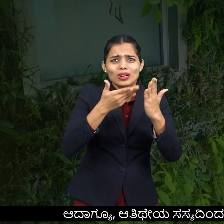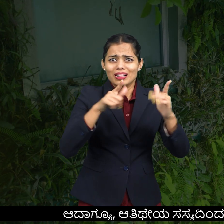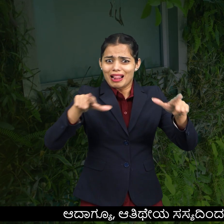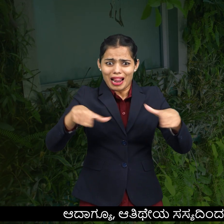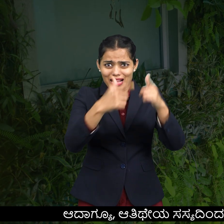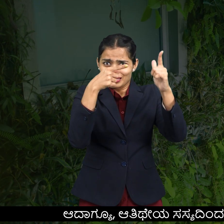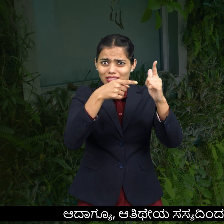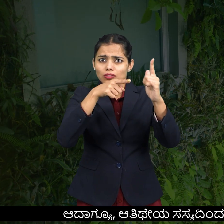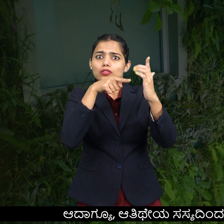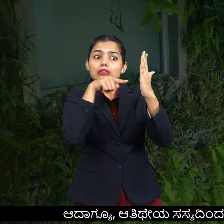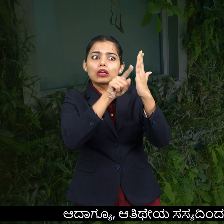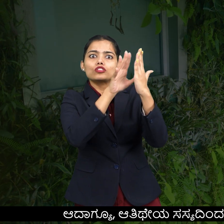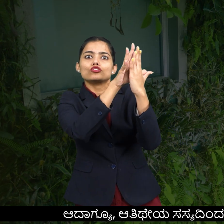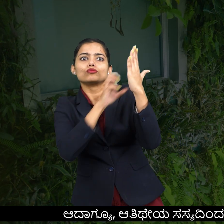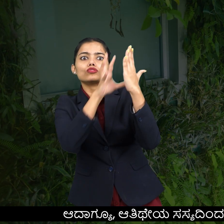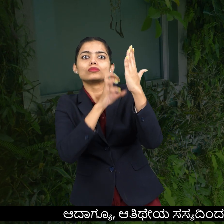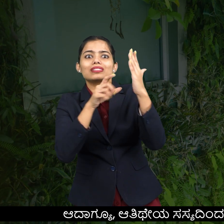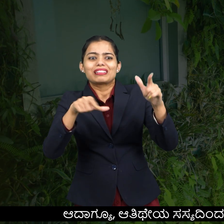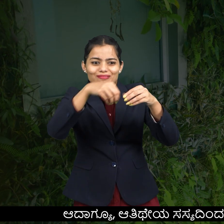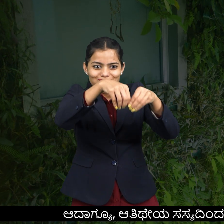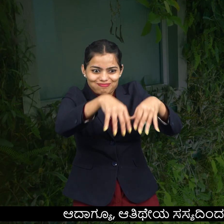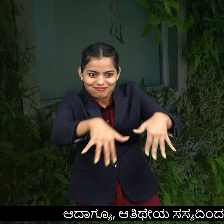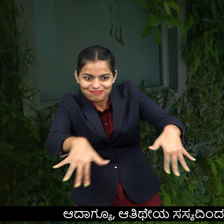ಆದಾಗ್ಯೂ ಅತಿಥೇಯ ಸಸ್ಯದಿಂದ